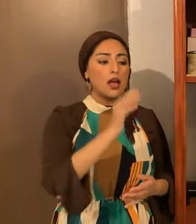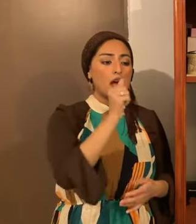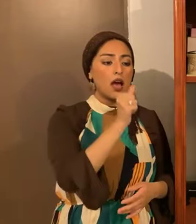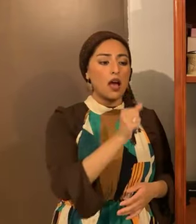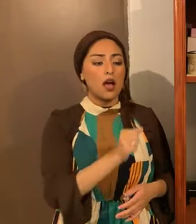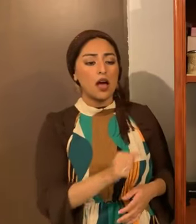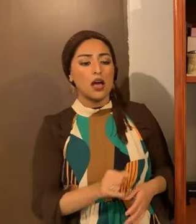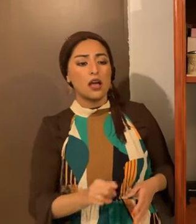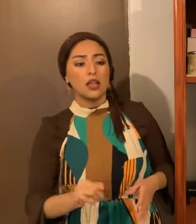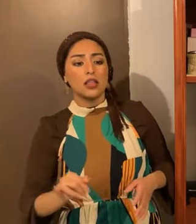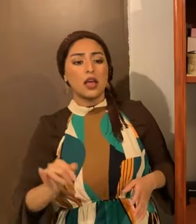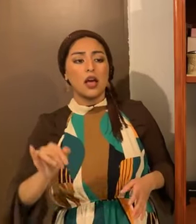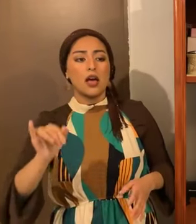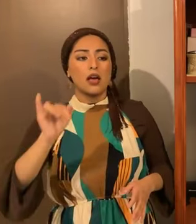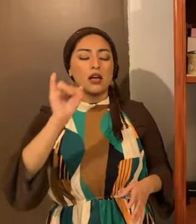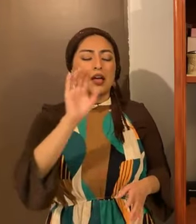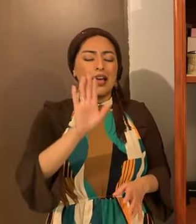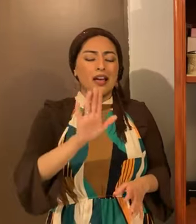Adonai